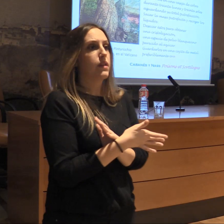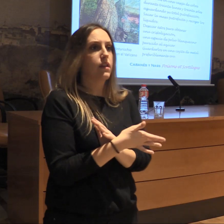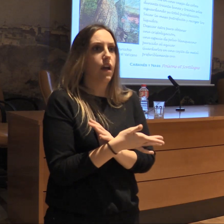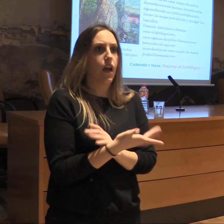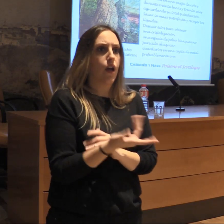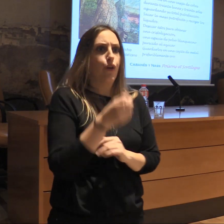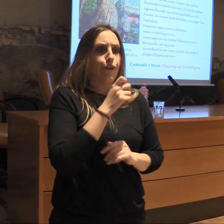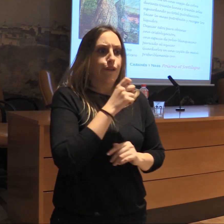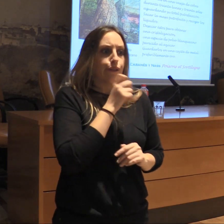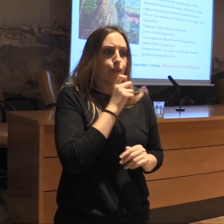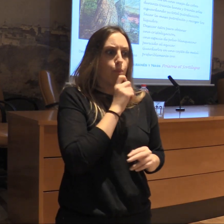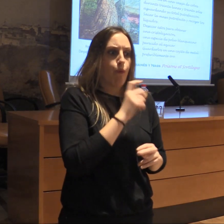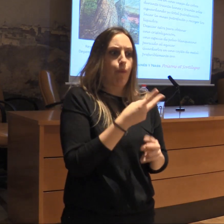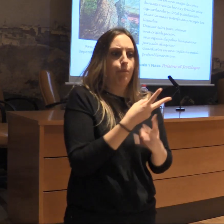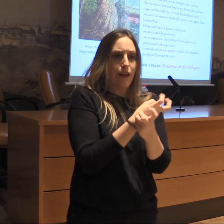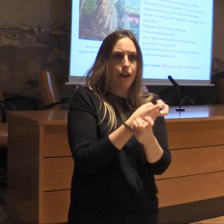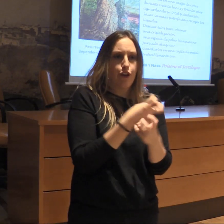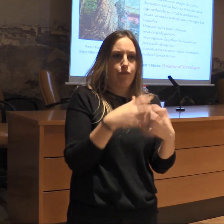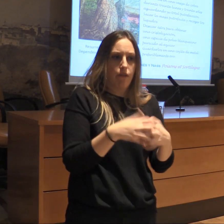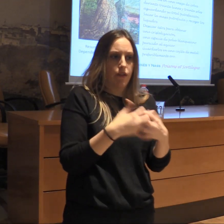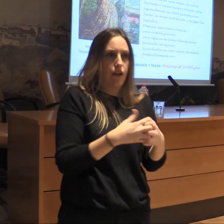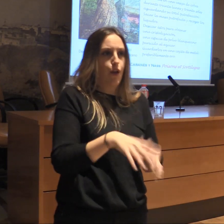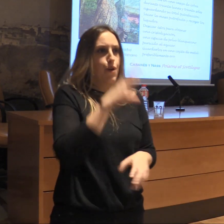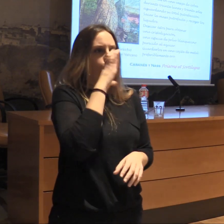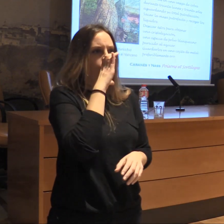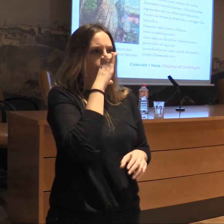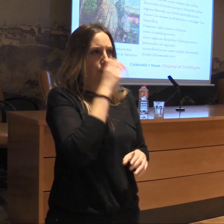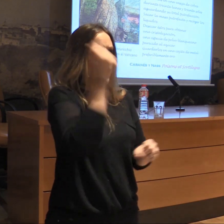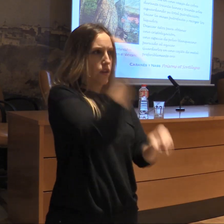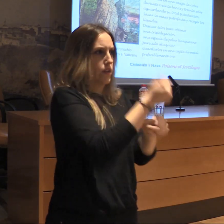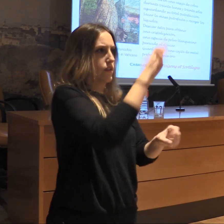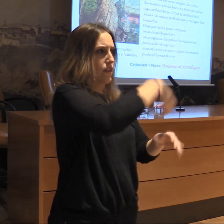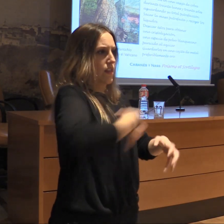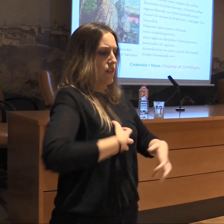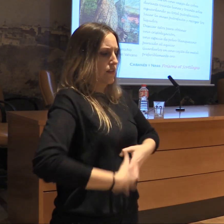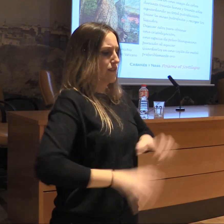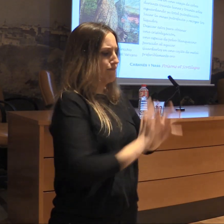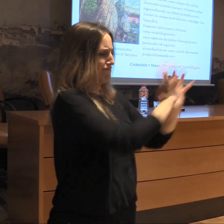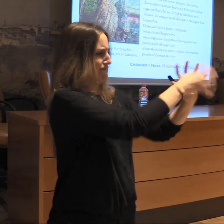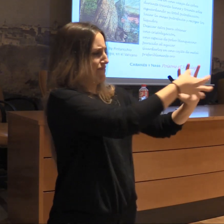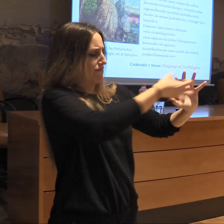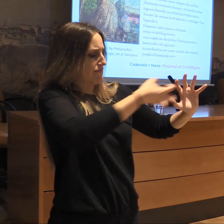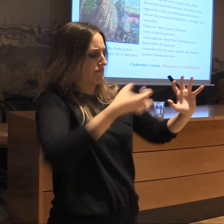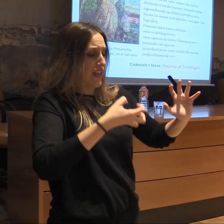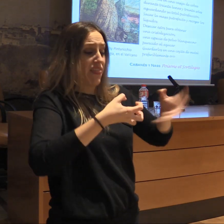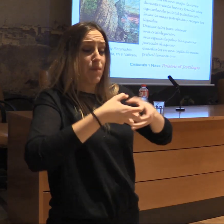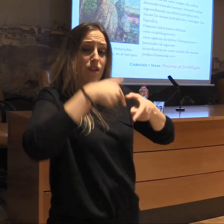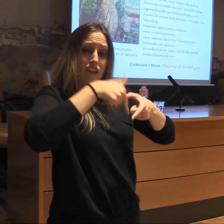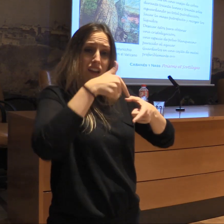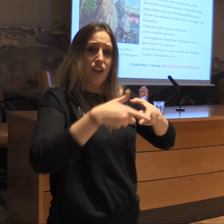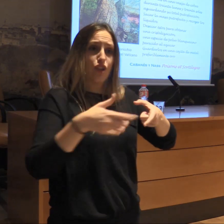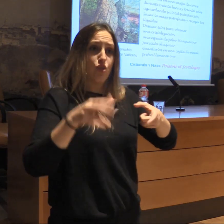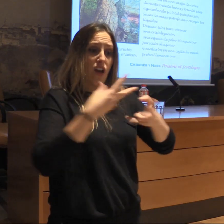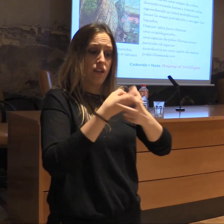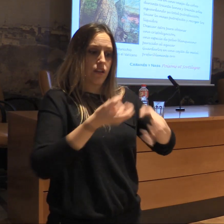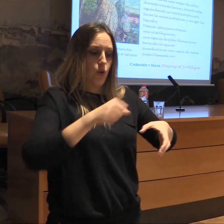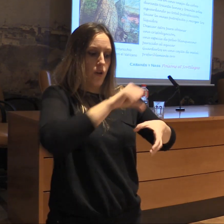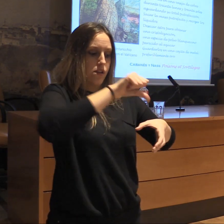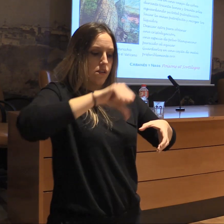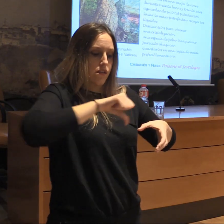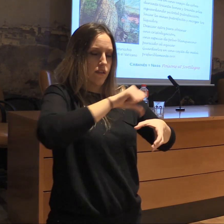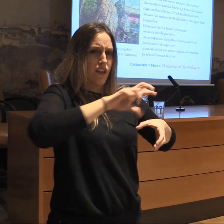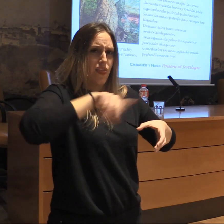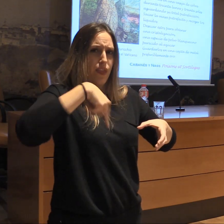los Borgia su veneno. Sacrificar un cerdo, de él sacar sus entrañas, rociándolas con arsénico, colocarlas en